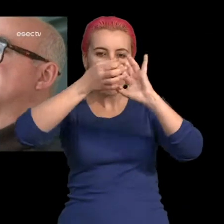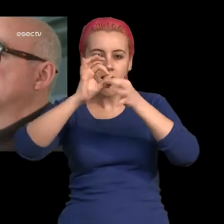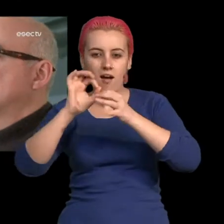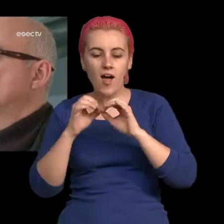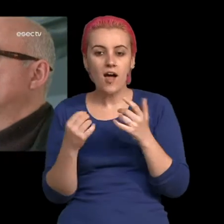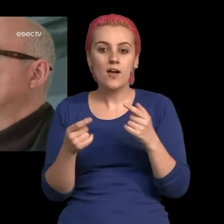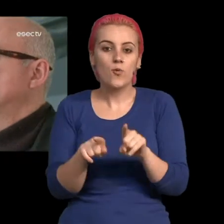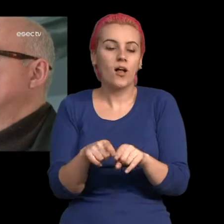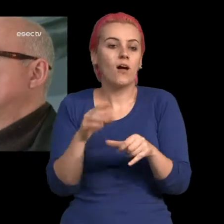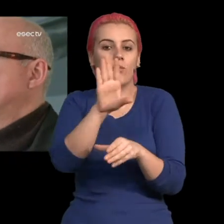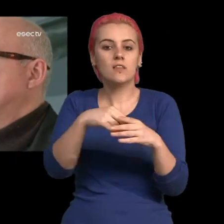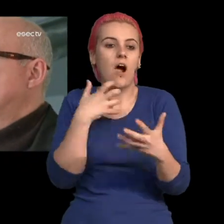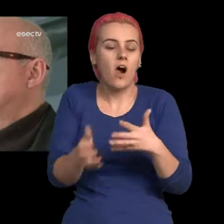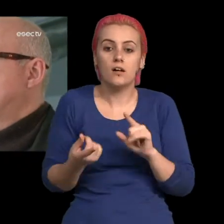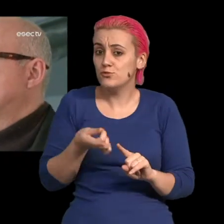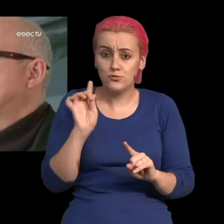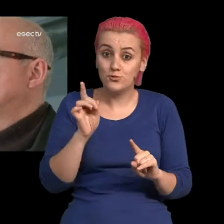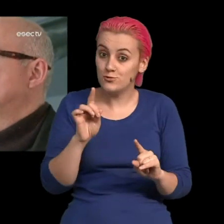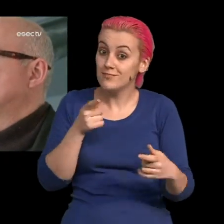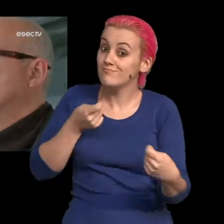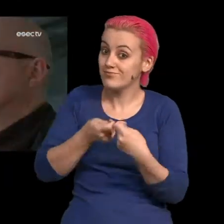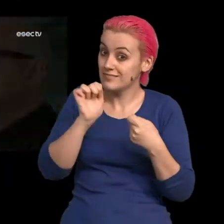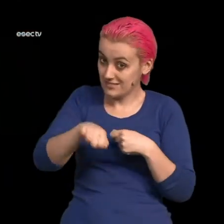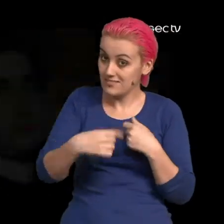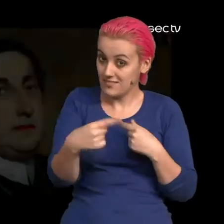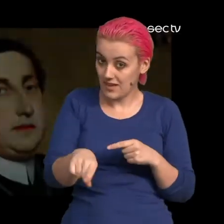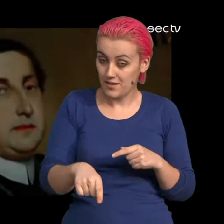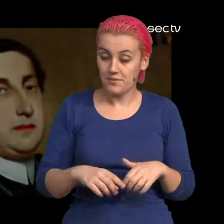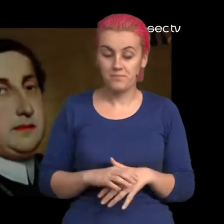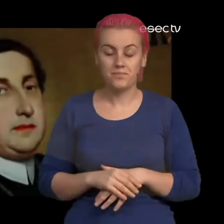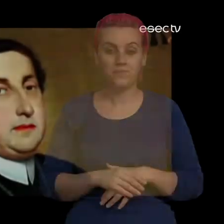o contexto em que se mostram as coisas.